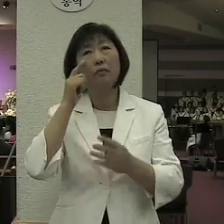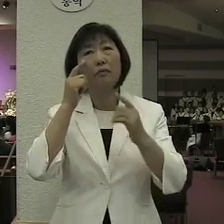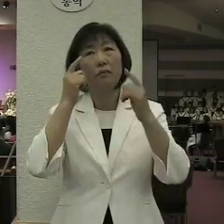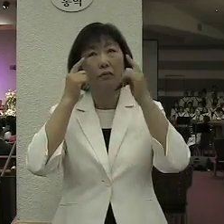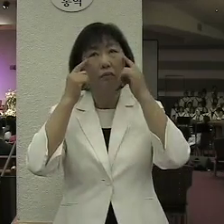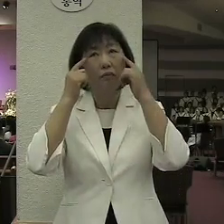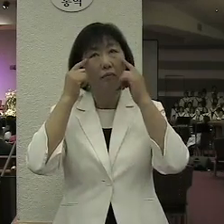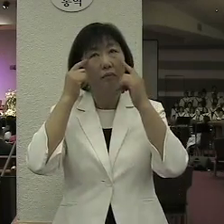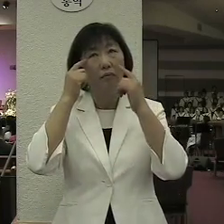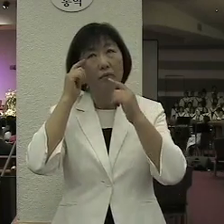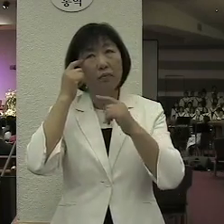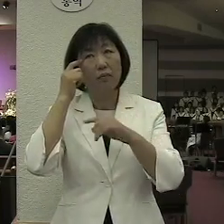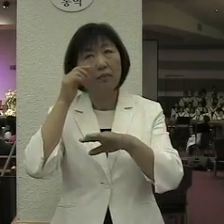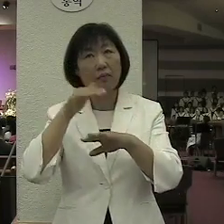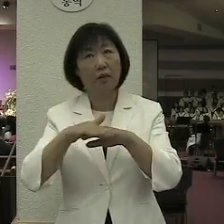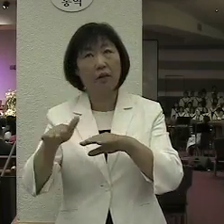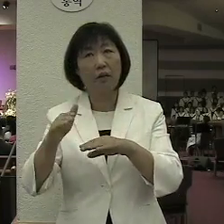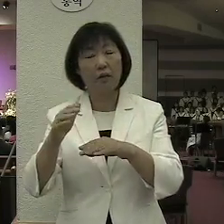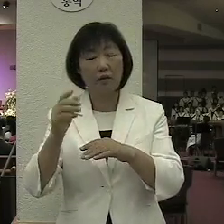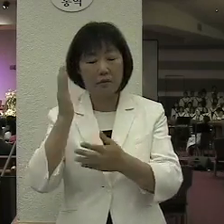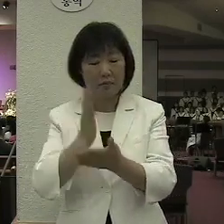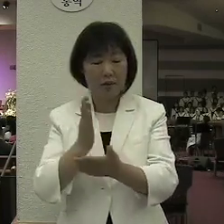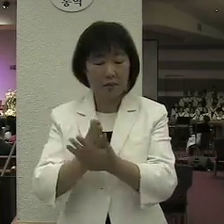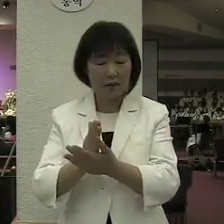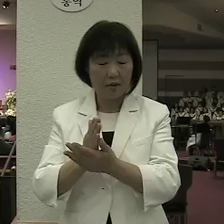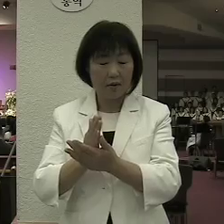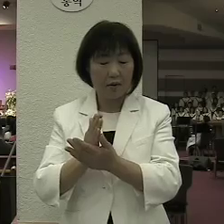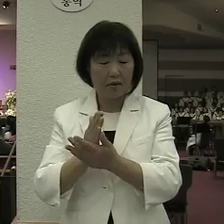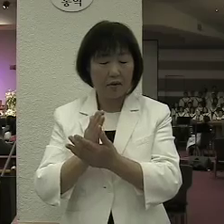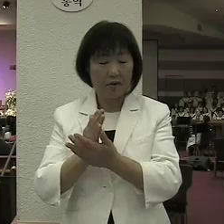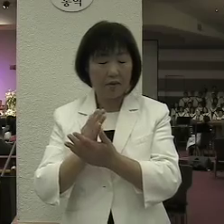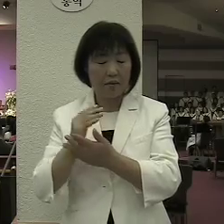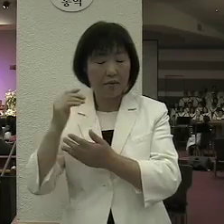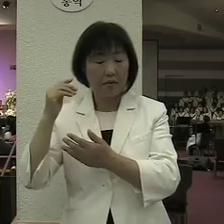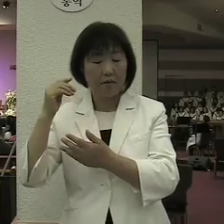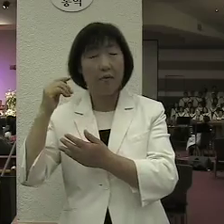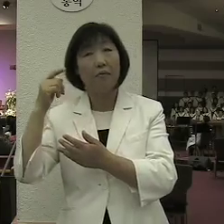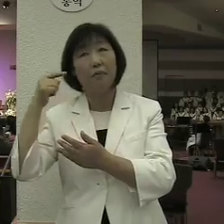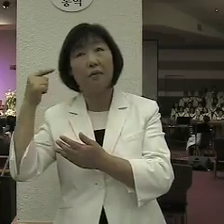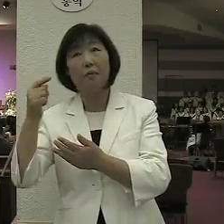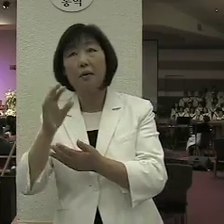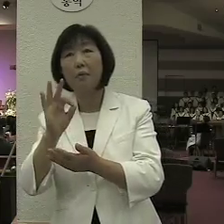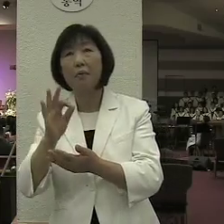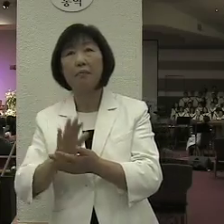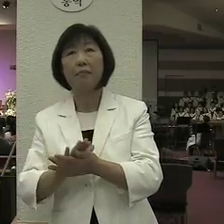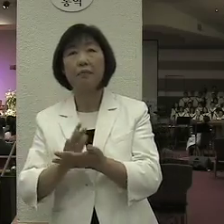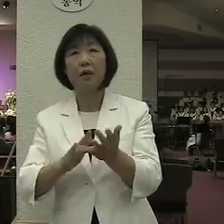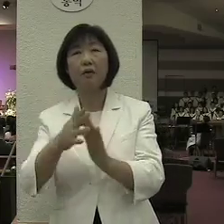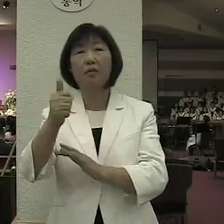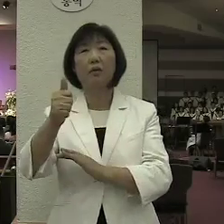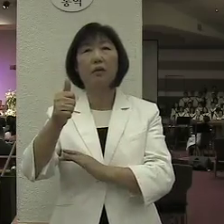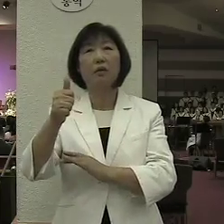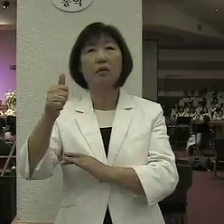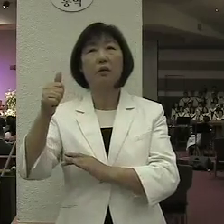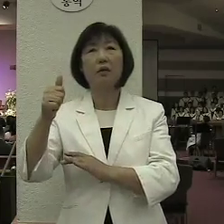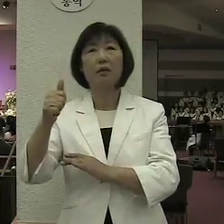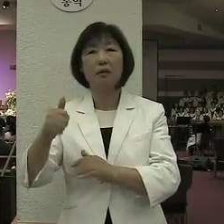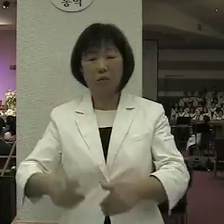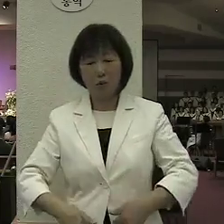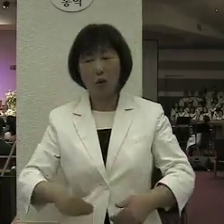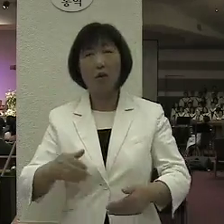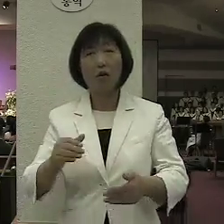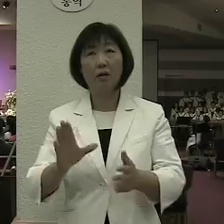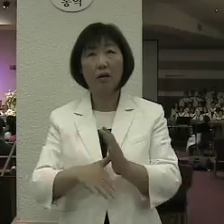이거야말로 끝나지 않은 브라보가 될 줄로 믿습니다. 여러분 우리 주님 앞에 찬양 드릴 때 그냥 드리지 마세요.